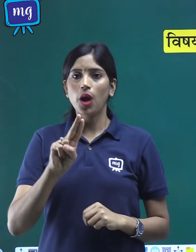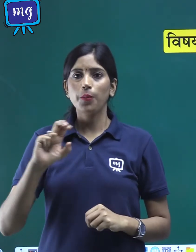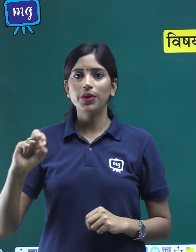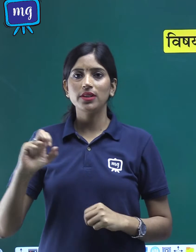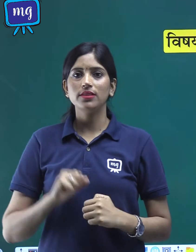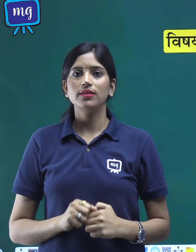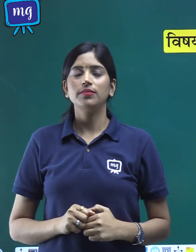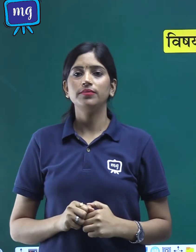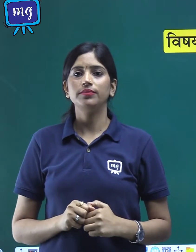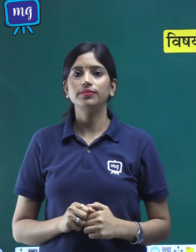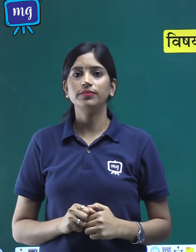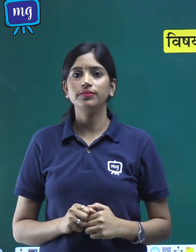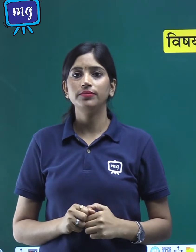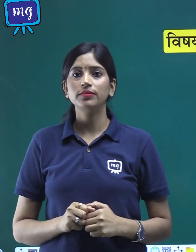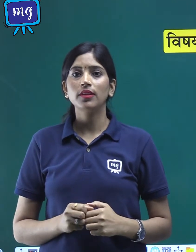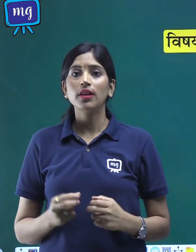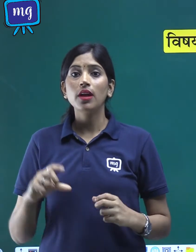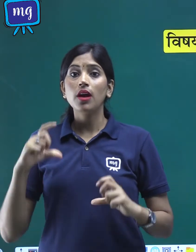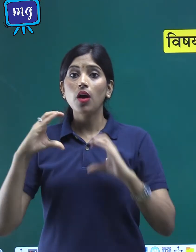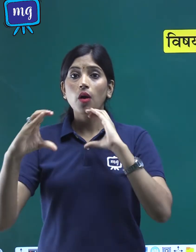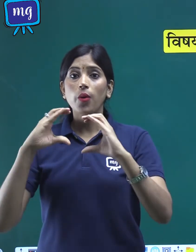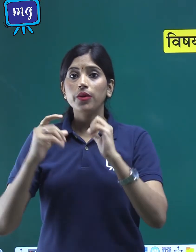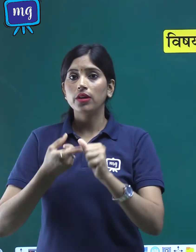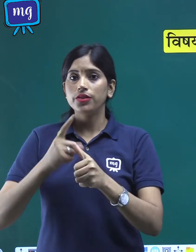20 संचार के